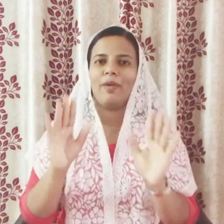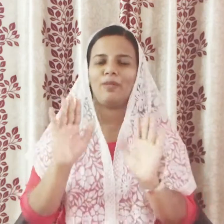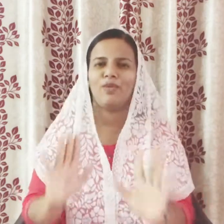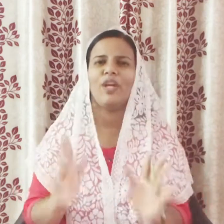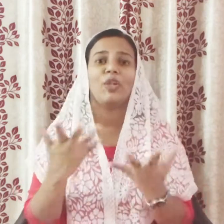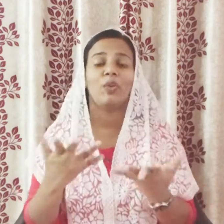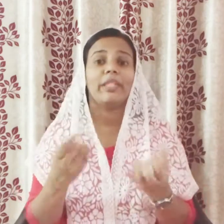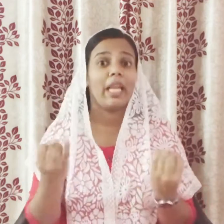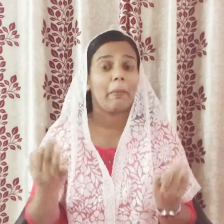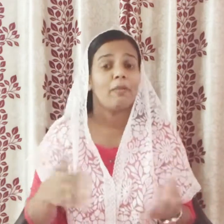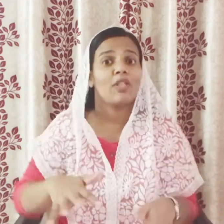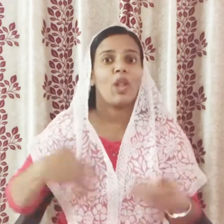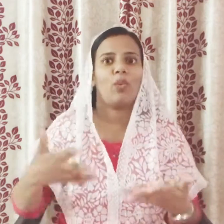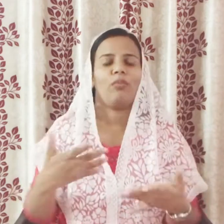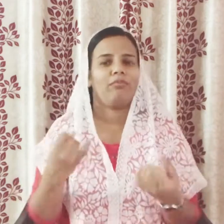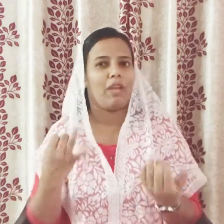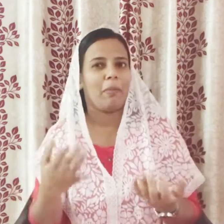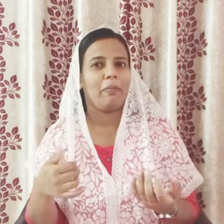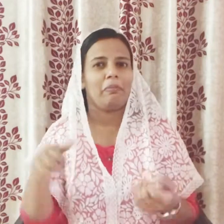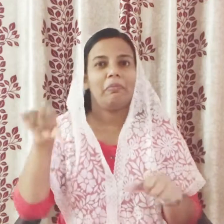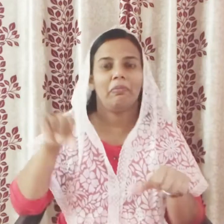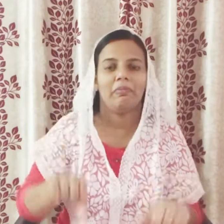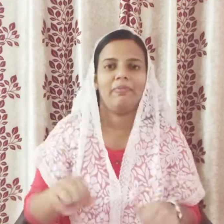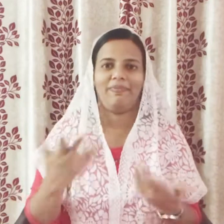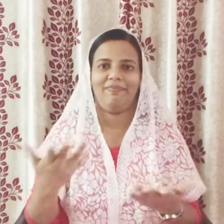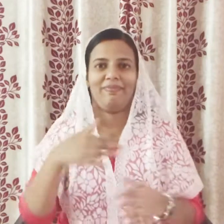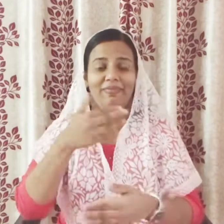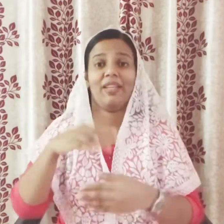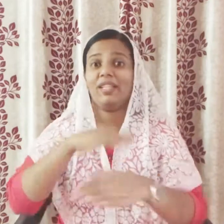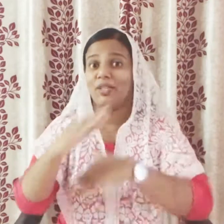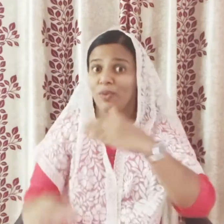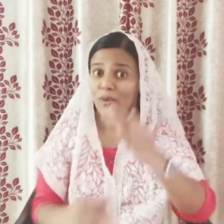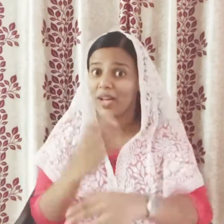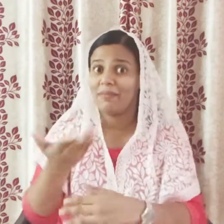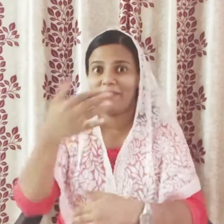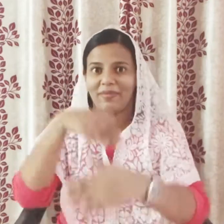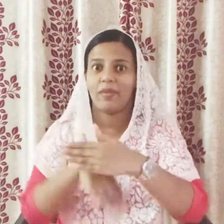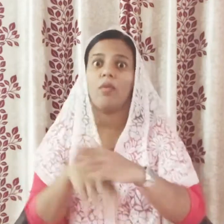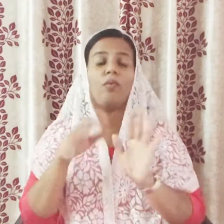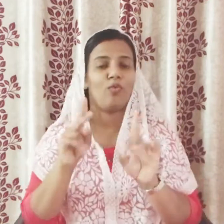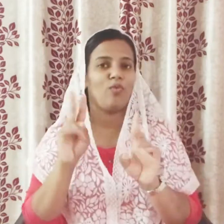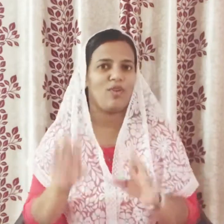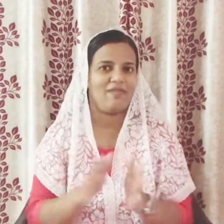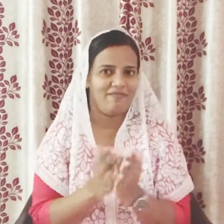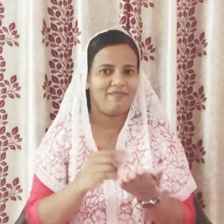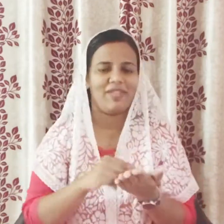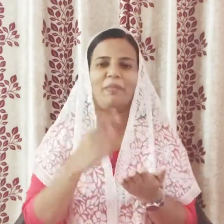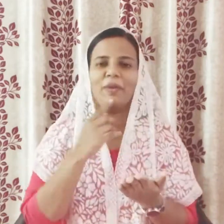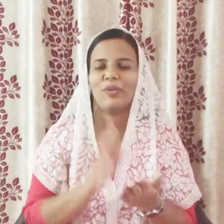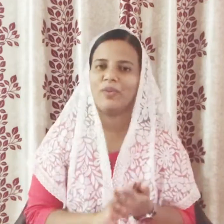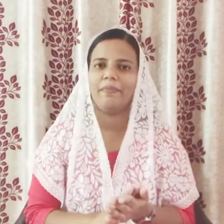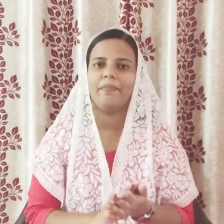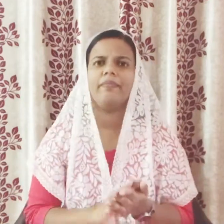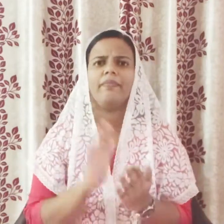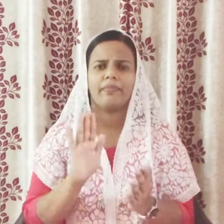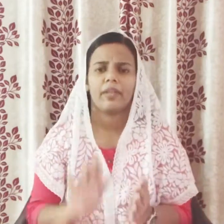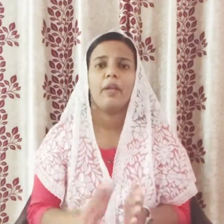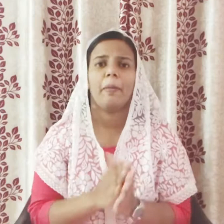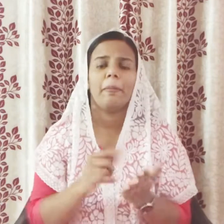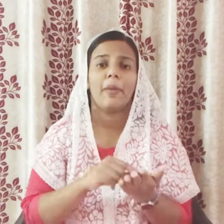നിത്യമായ സന്തോഷം, അല്ലെങ്കിൽ നിത്യമായ ദണ്ഡനം. അപ്പോൾ ഇത് എന്തുമായിക്കോട്ടെ, അതിനുവേണ്ടി ഉണരുമെന്നാണ് പറയുന്നത്. അപ്പോൾ ഇവിടെ പറയുന്ന